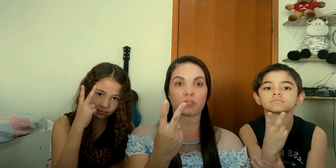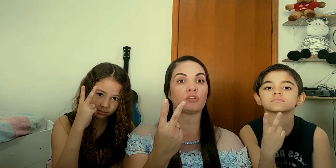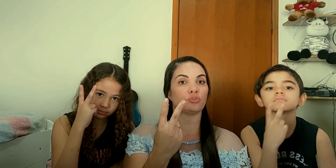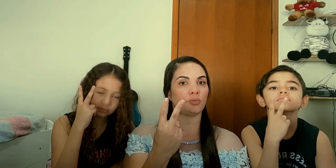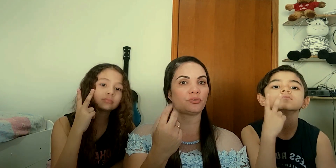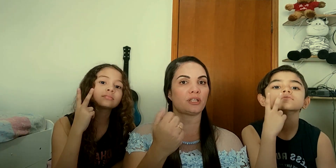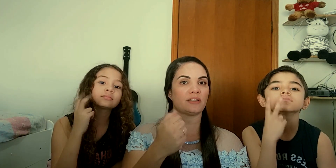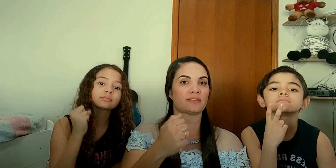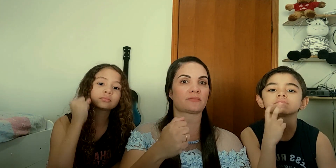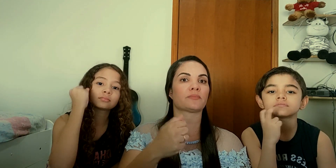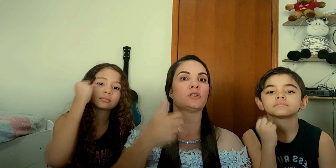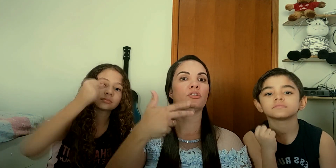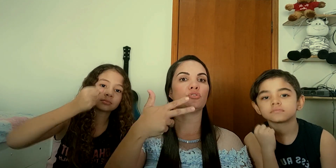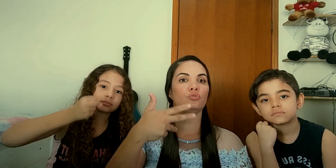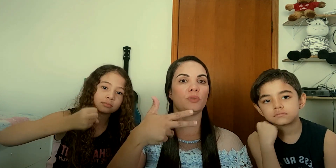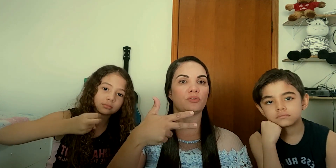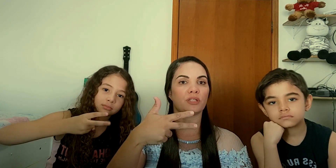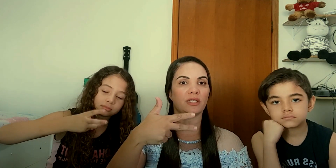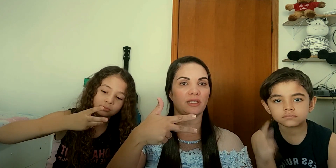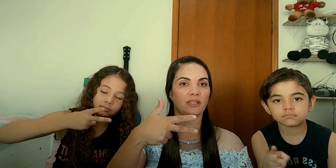Número três. Número três.